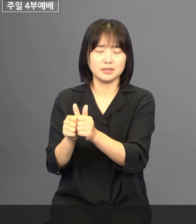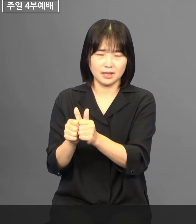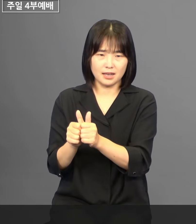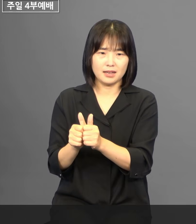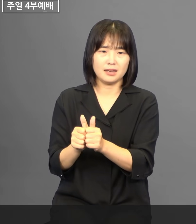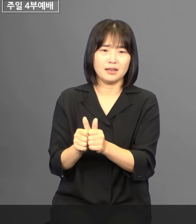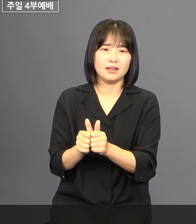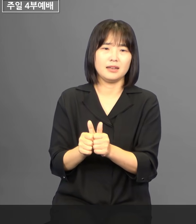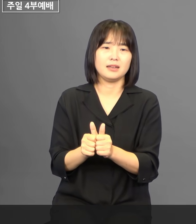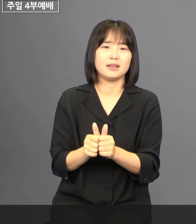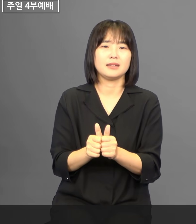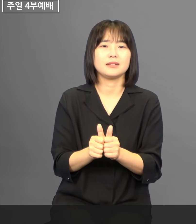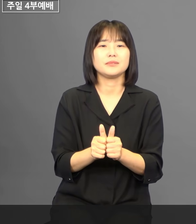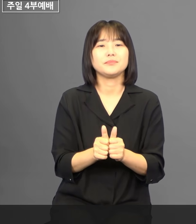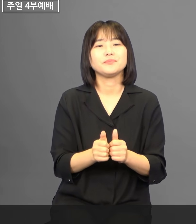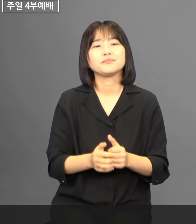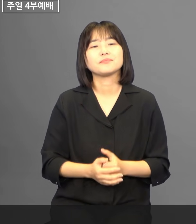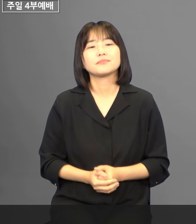동행하심이라